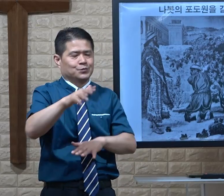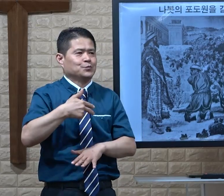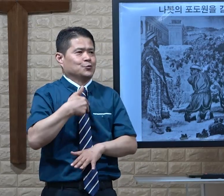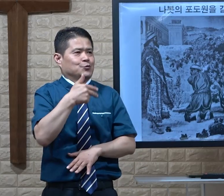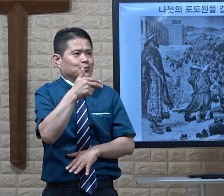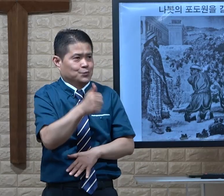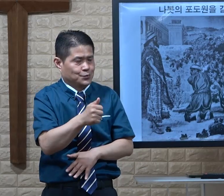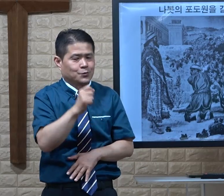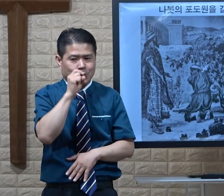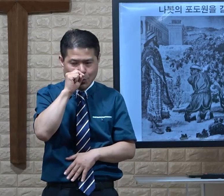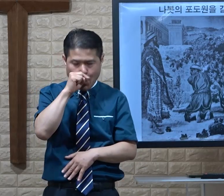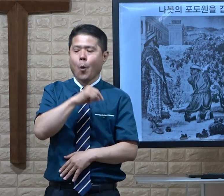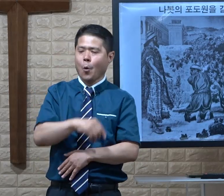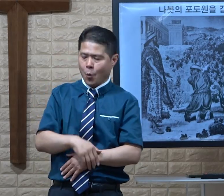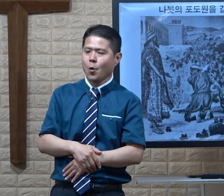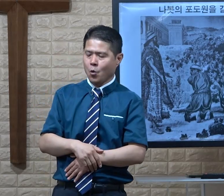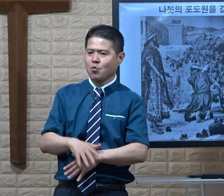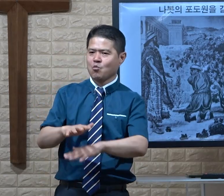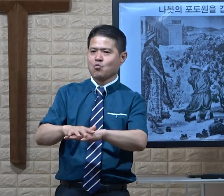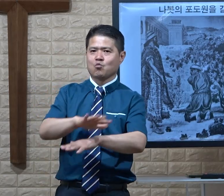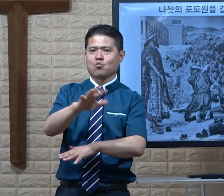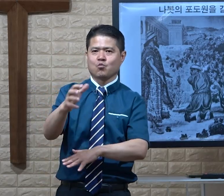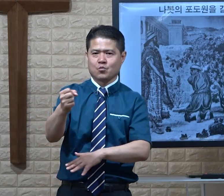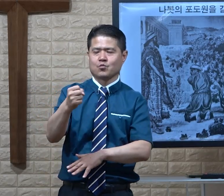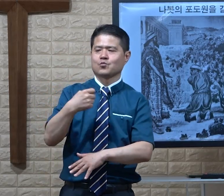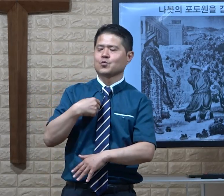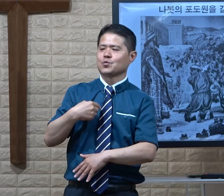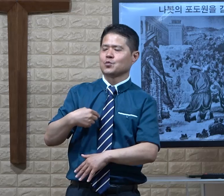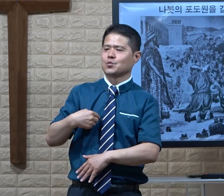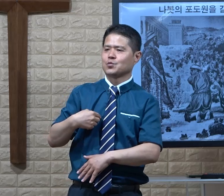그럼 이 주인이 제 것이다 라고 해서 왕이